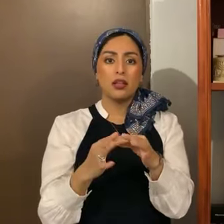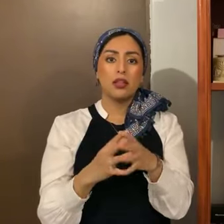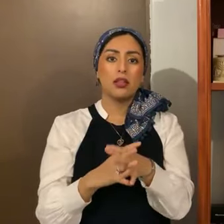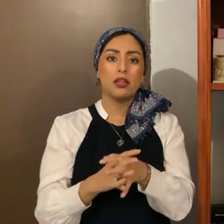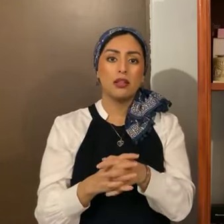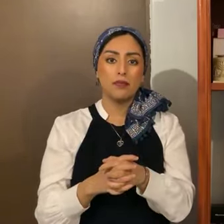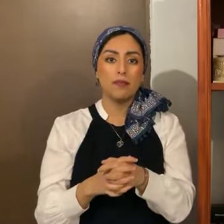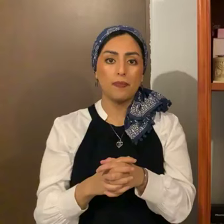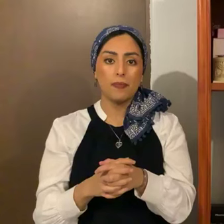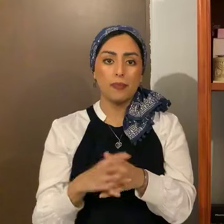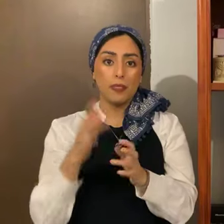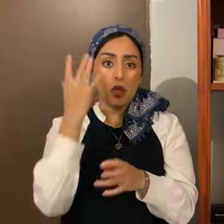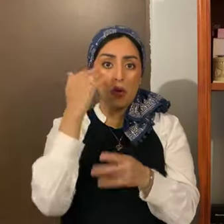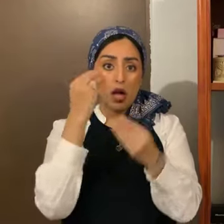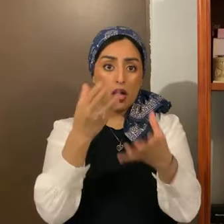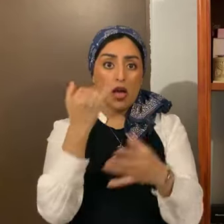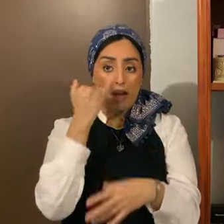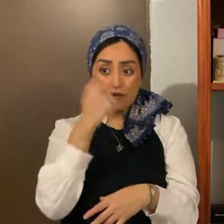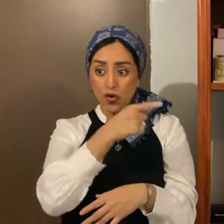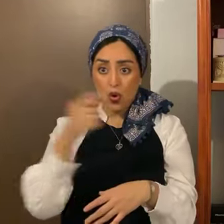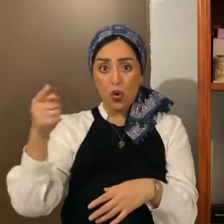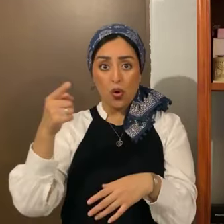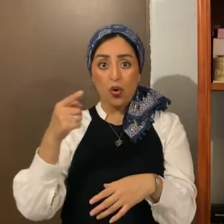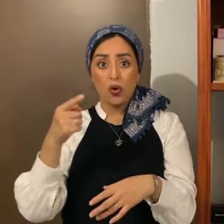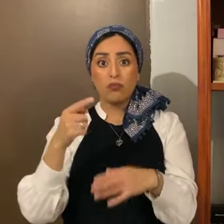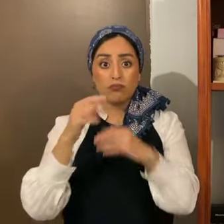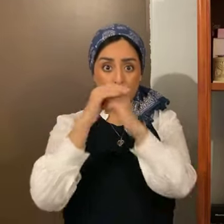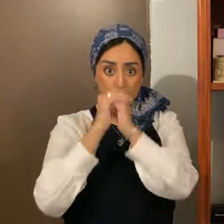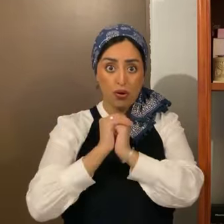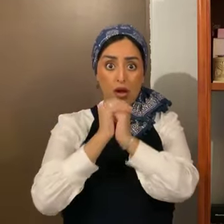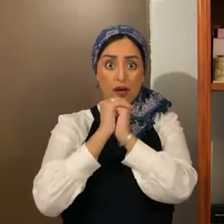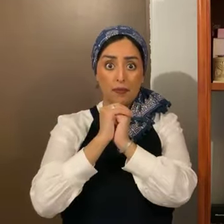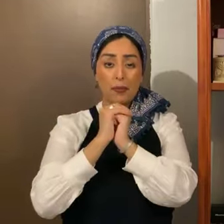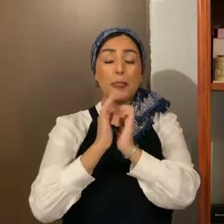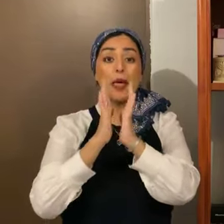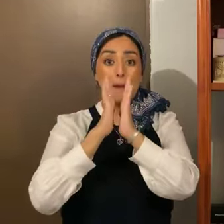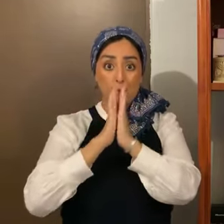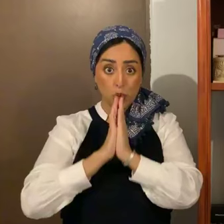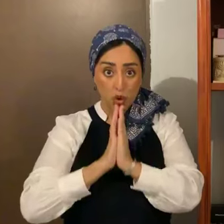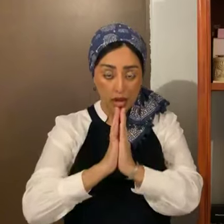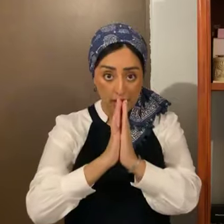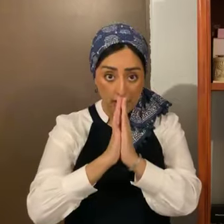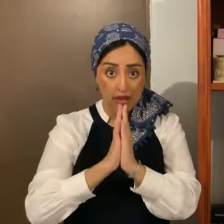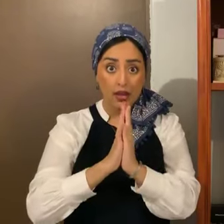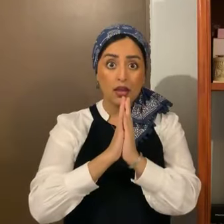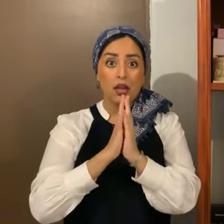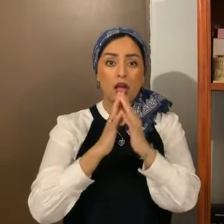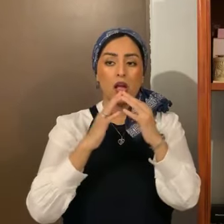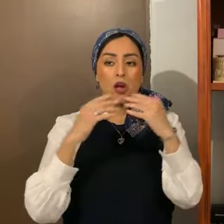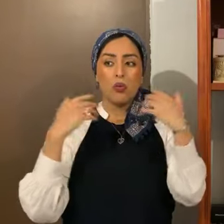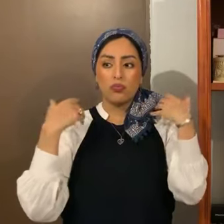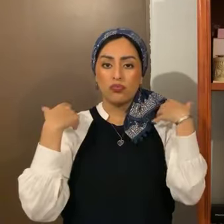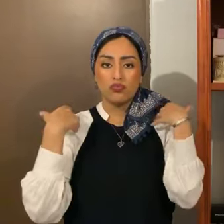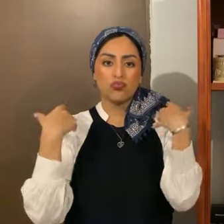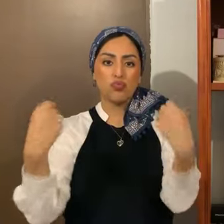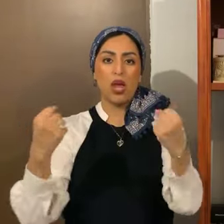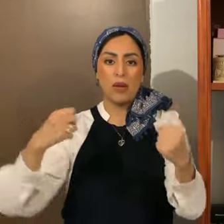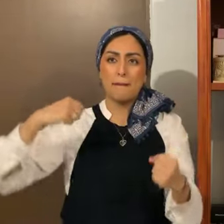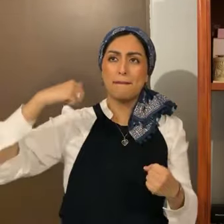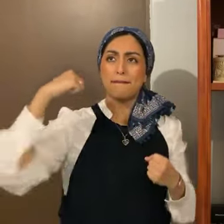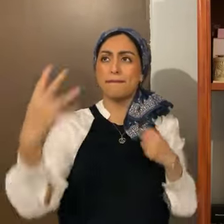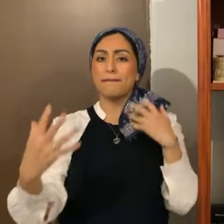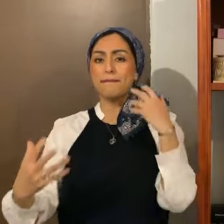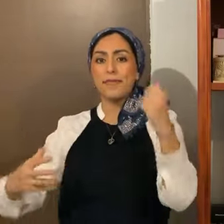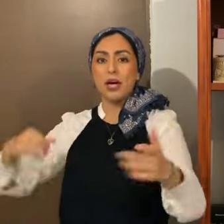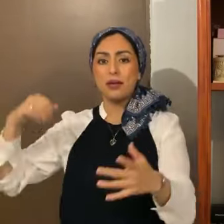Por eso les he dicho que si van a orar un avino, órenlo emoción,